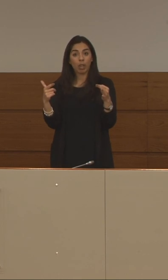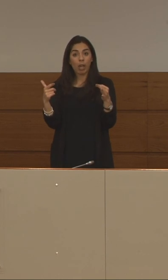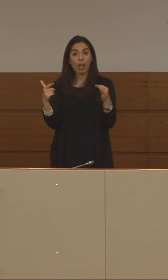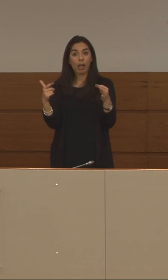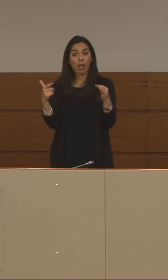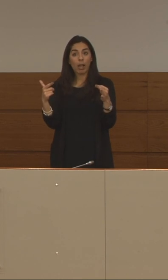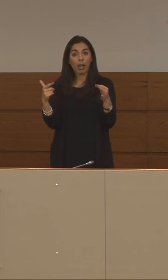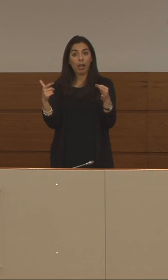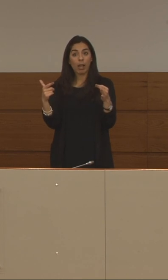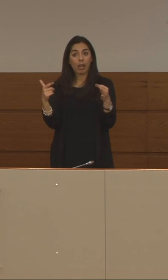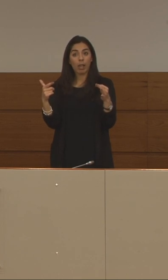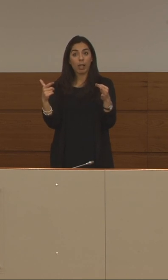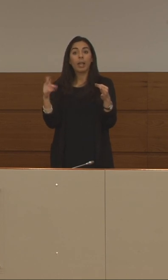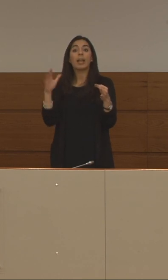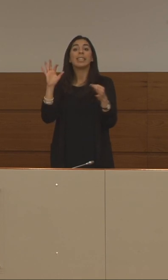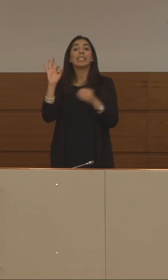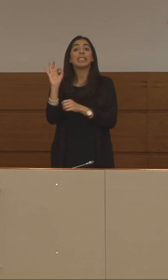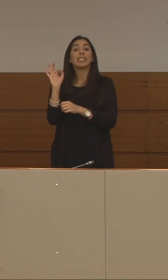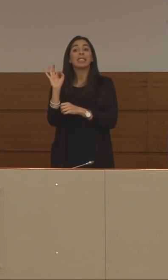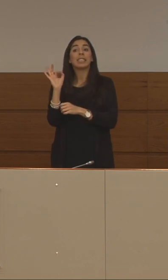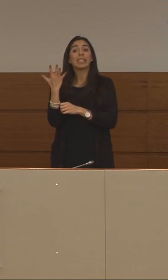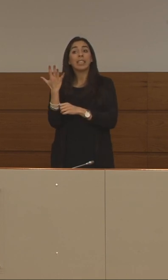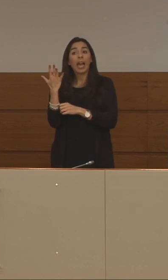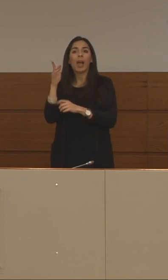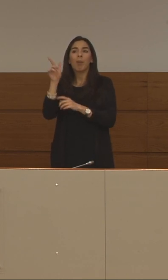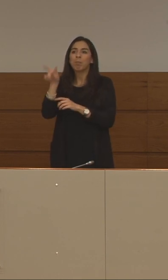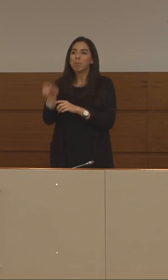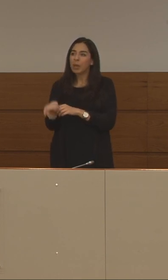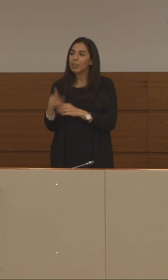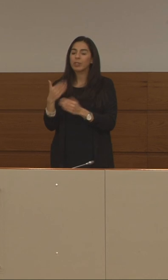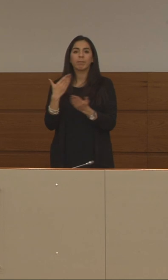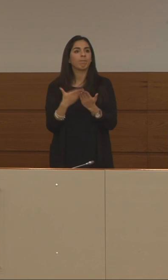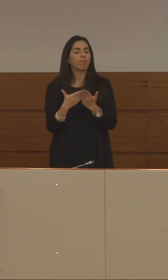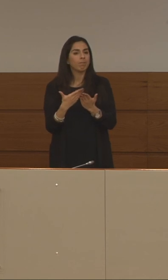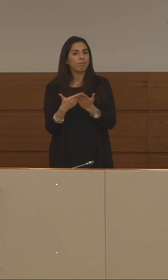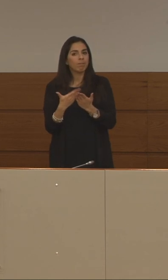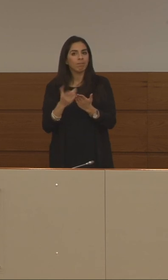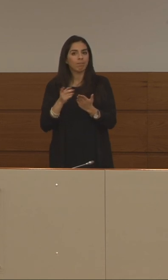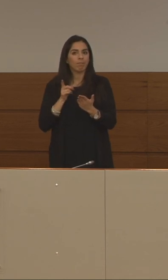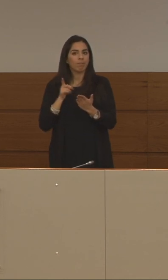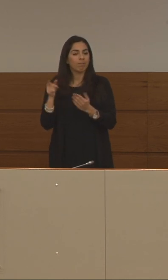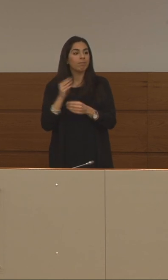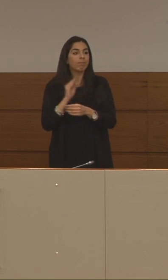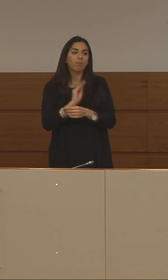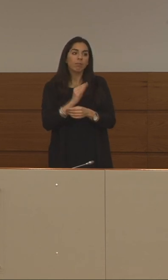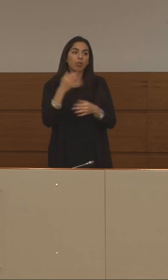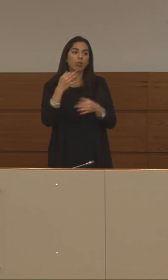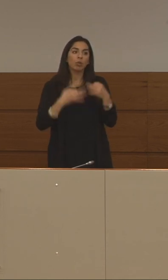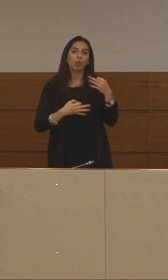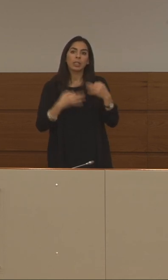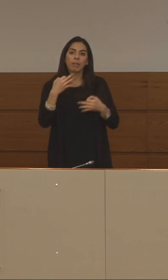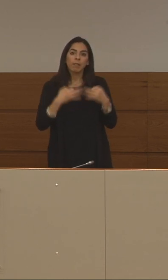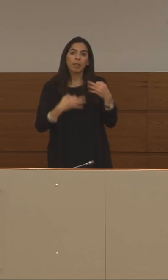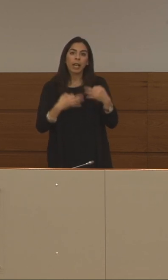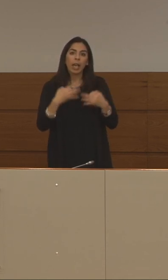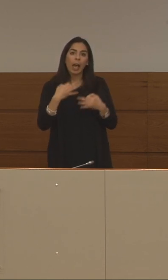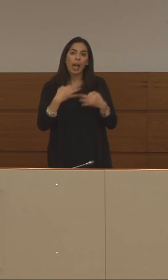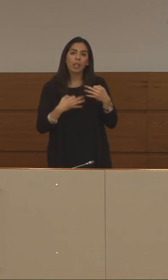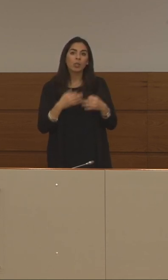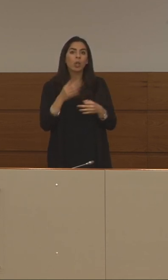in occasione del richiesta di documenti di giustificazione da parte dei